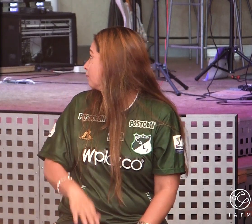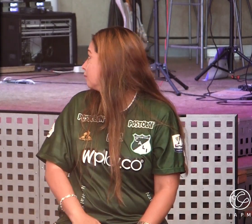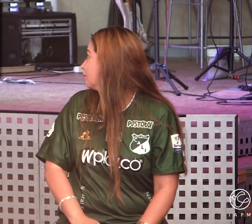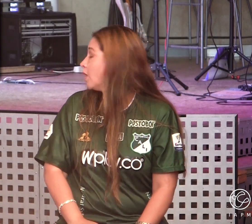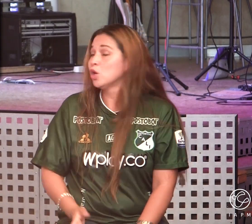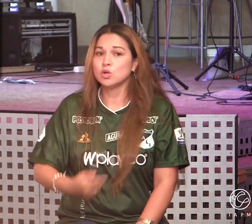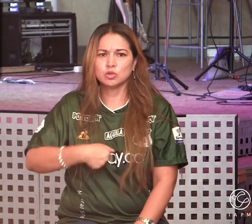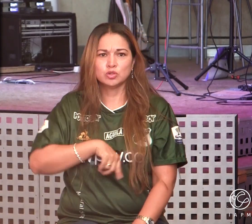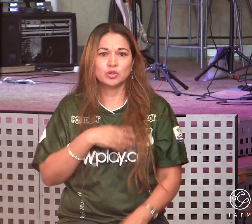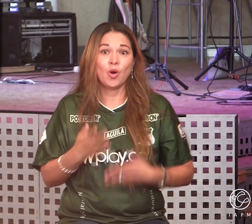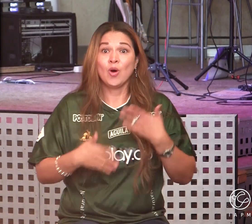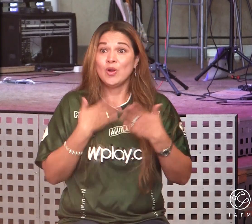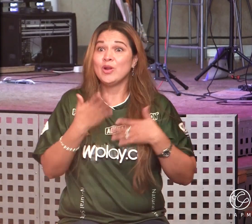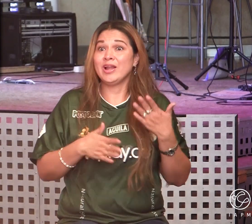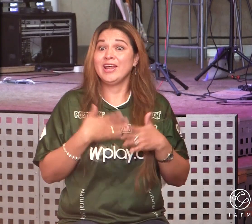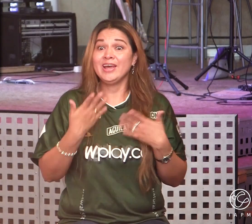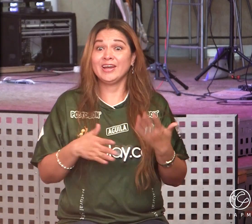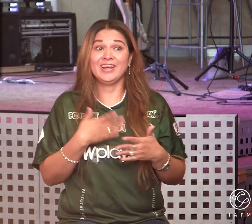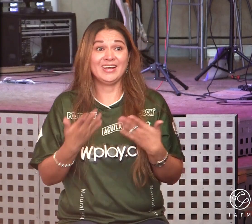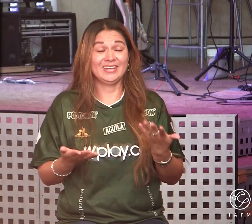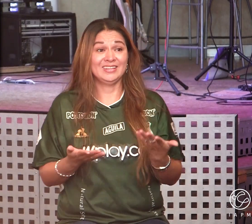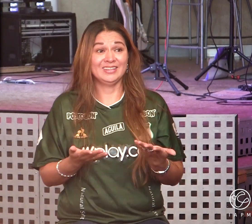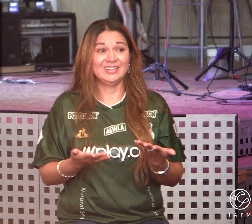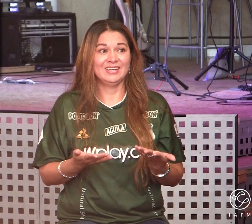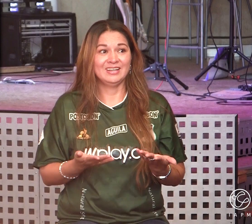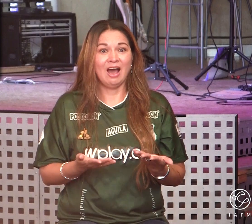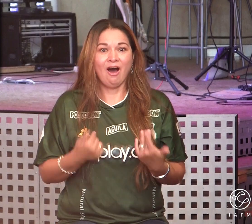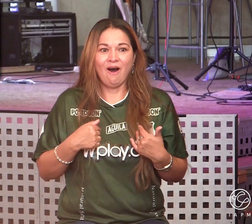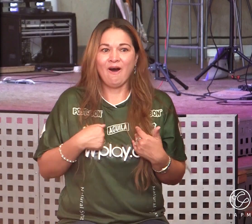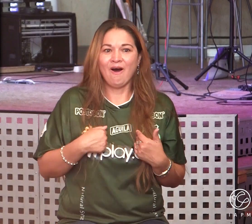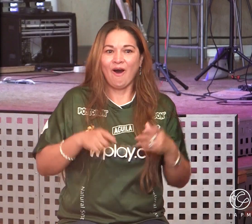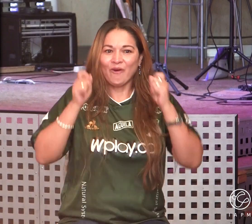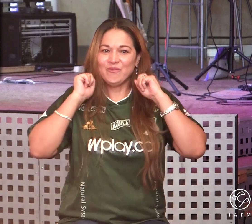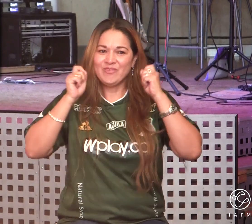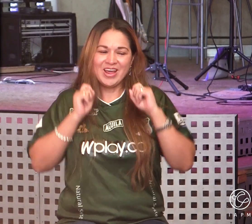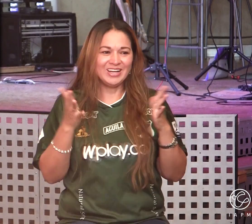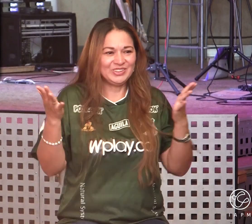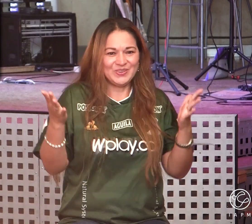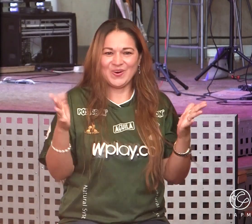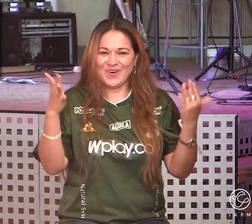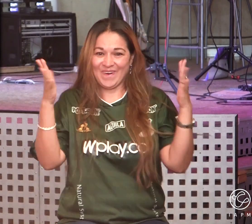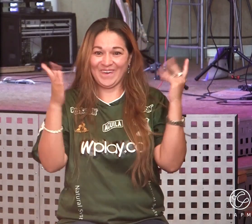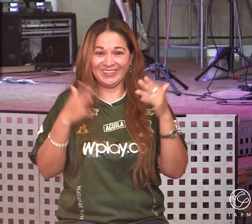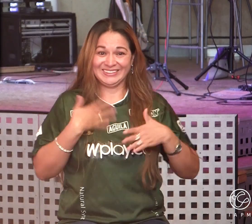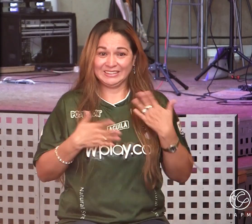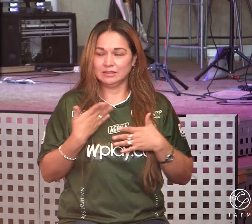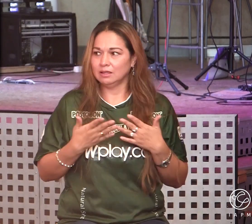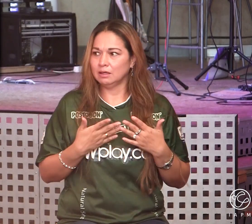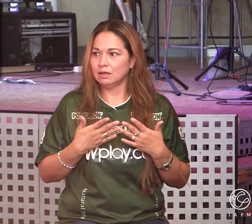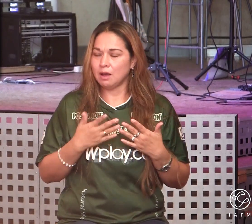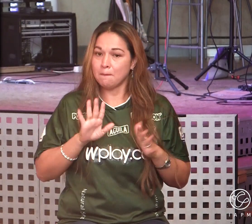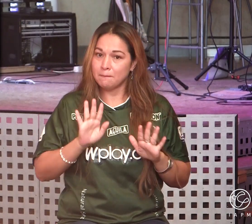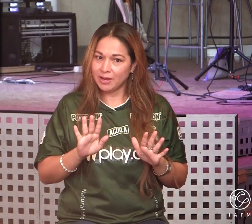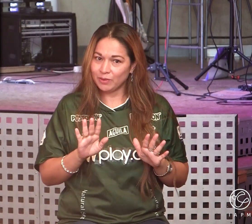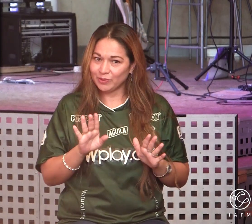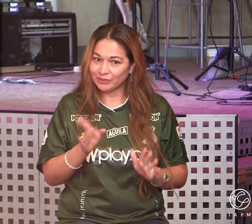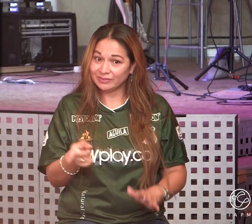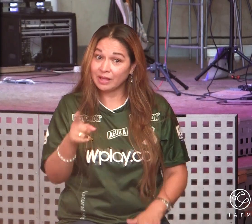ponemos tan alegres, porque la otra cara del asunto es que es un año menos. ¿Será por eso que apagamos las velas?